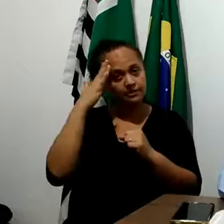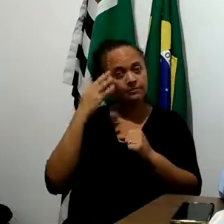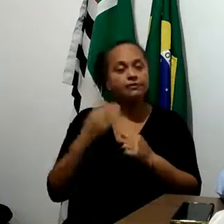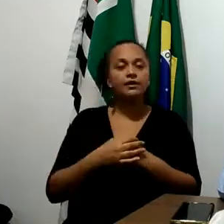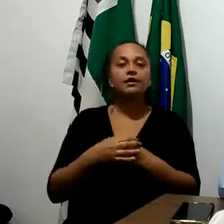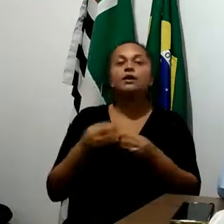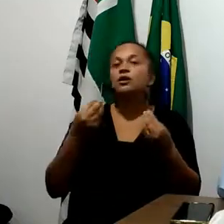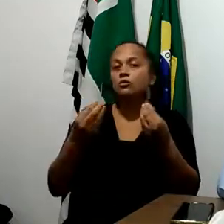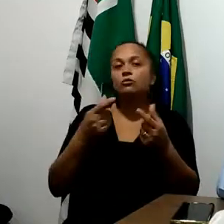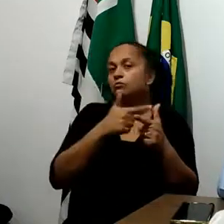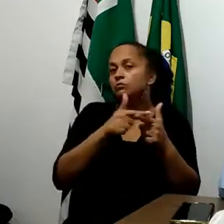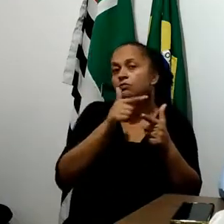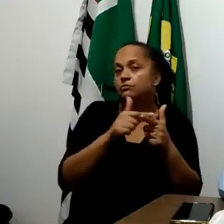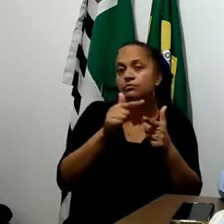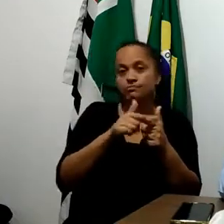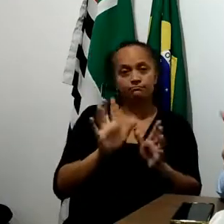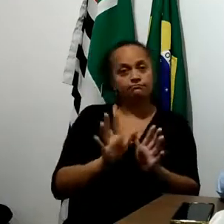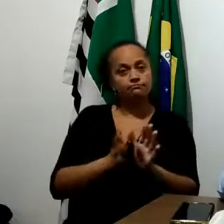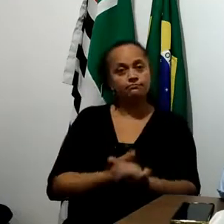problemas. Tem pessoas que